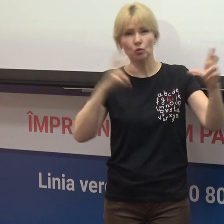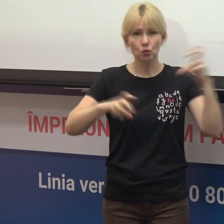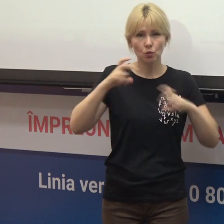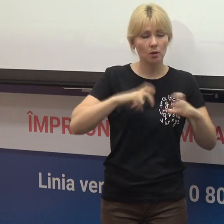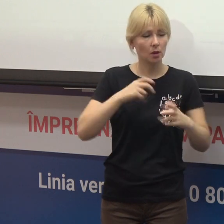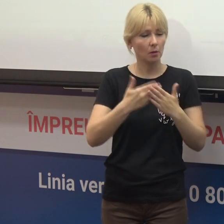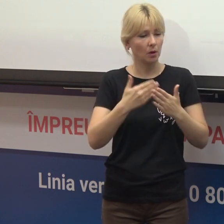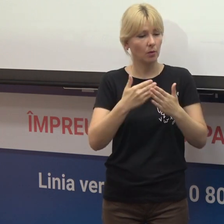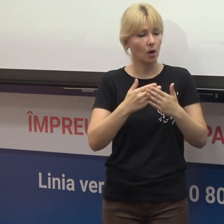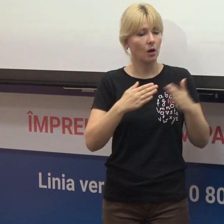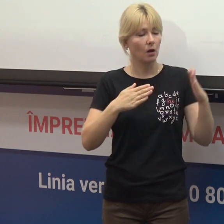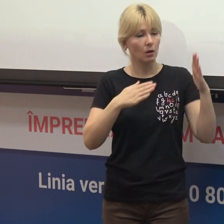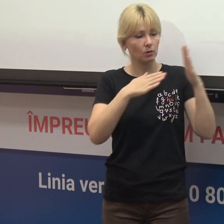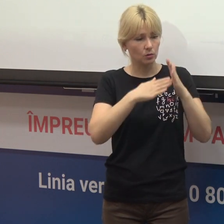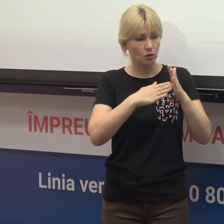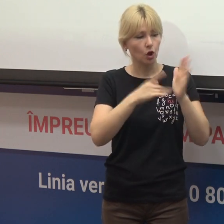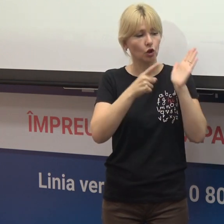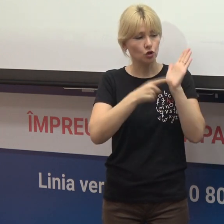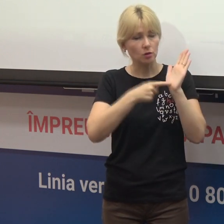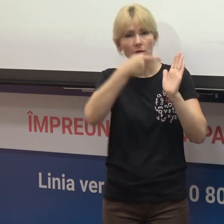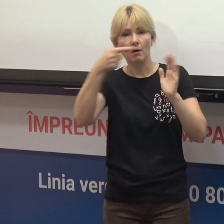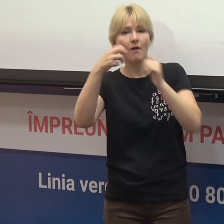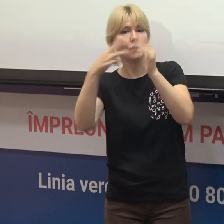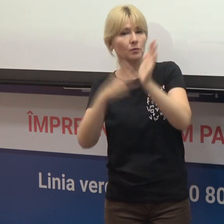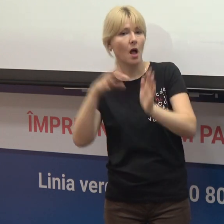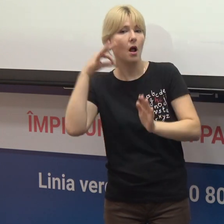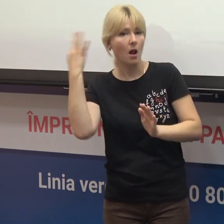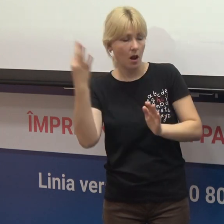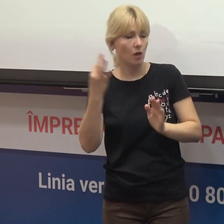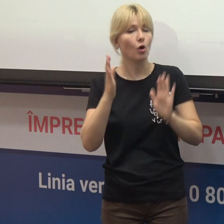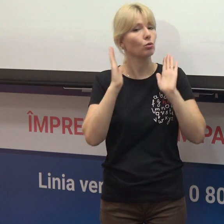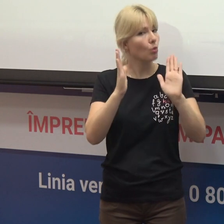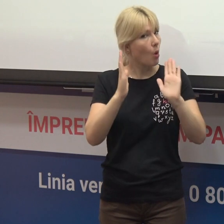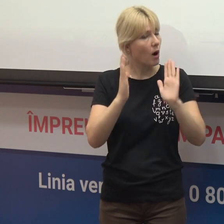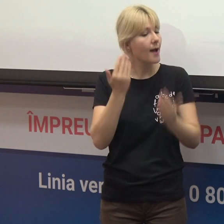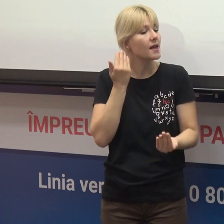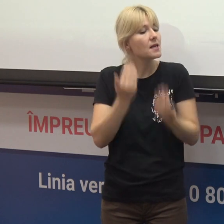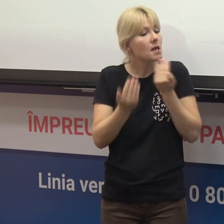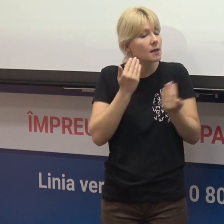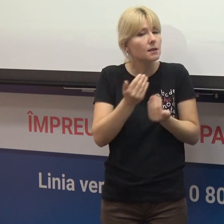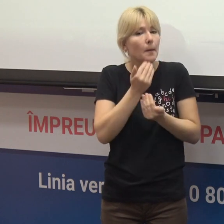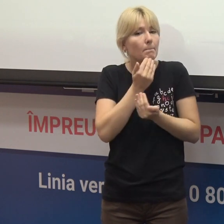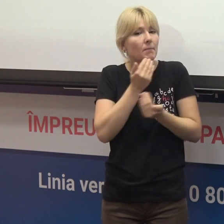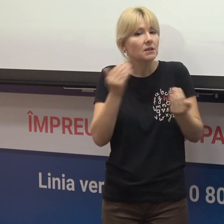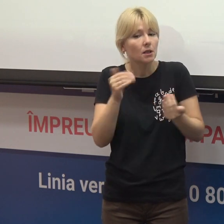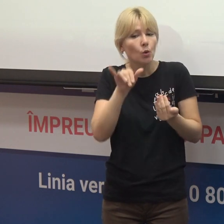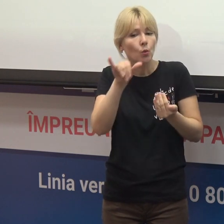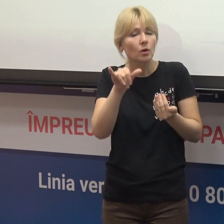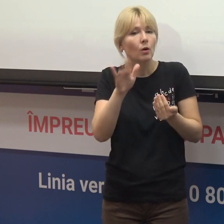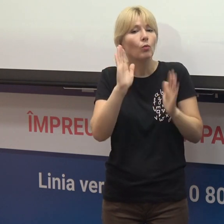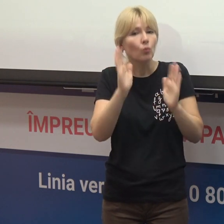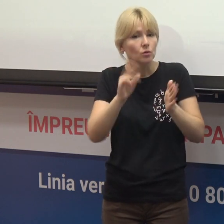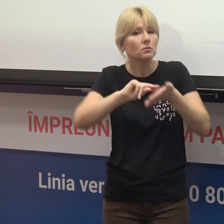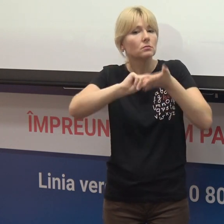copiilor cu vârsta cuprinsă între 6-18 ani, cu condiția că ultimii vor avea asupra sa